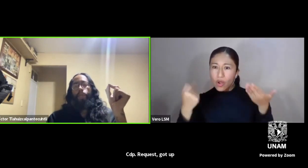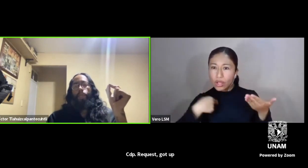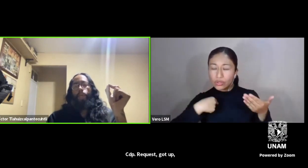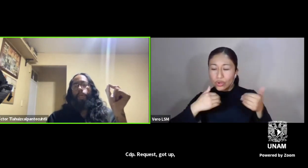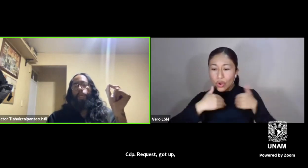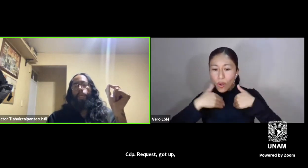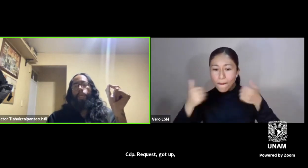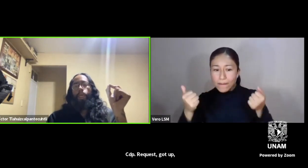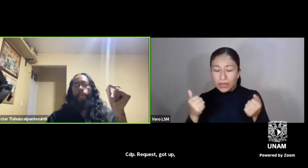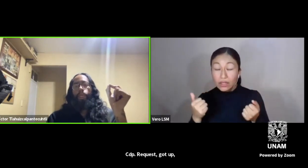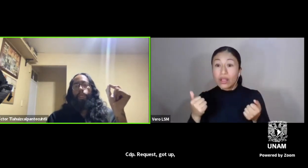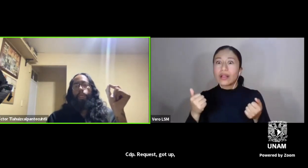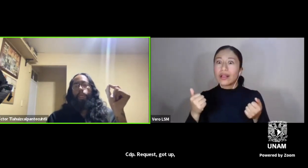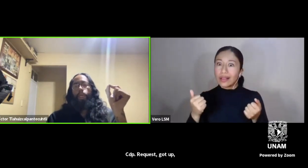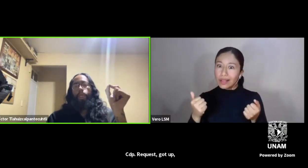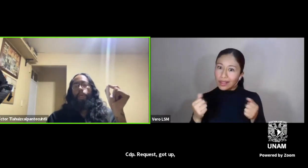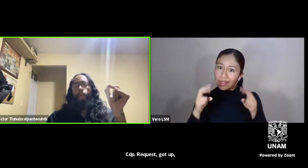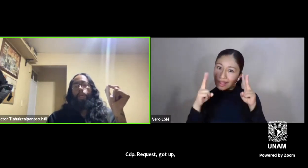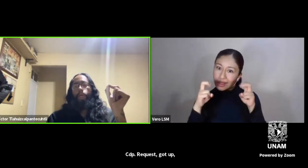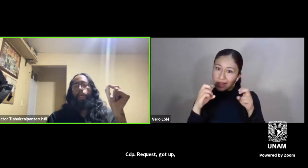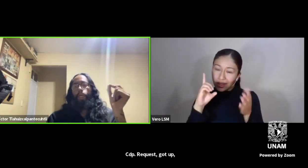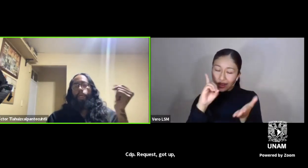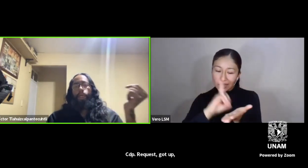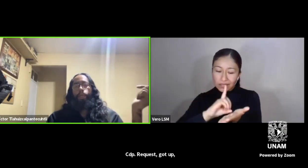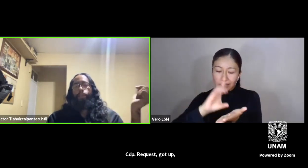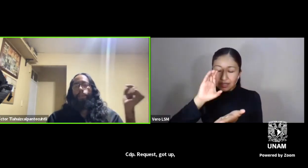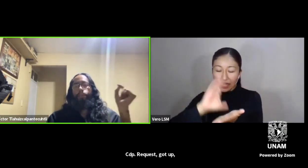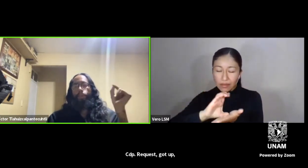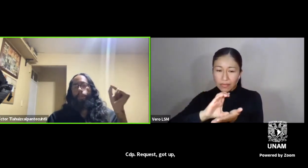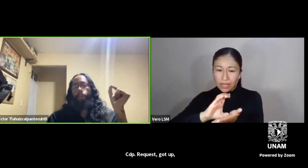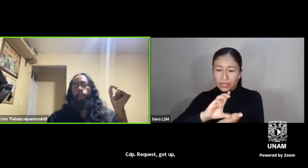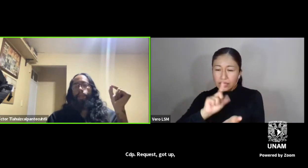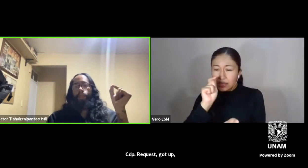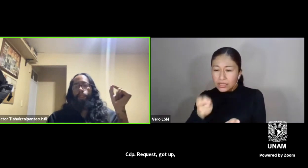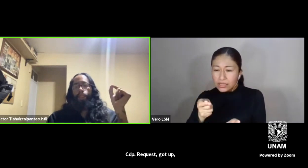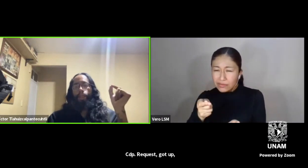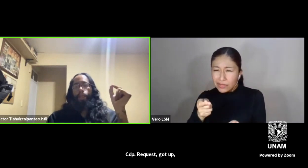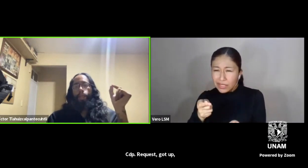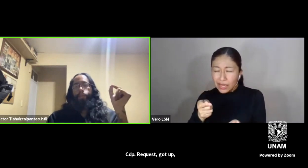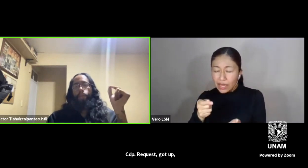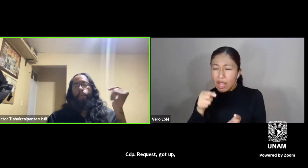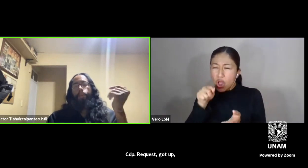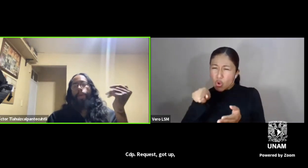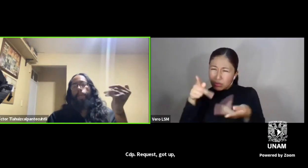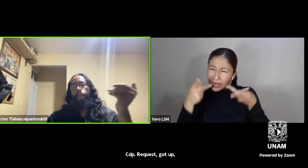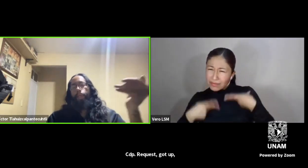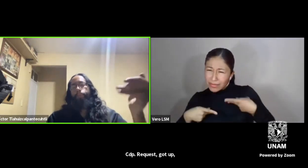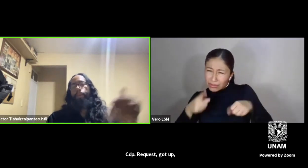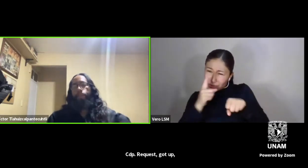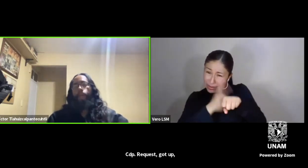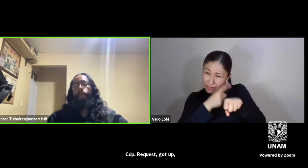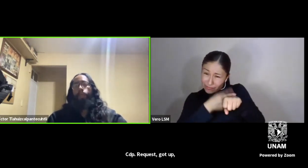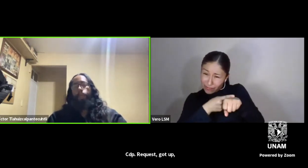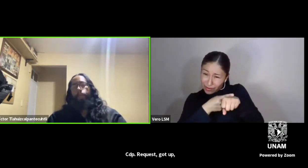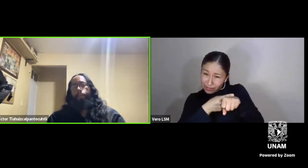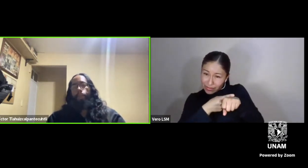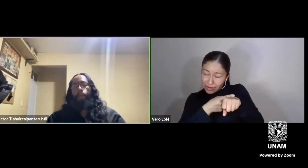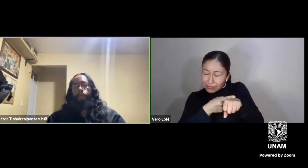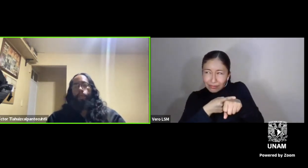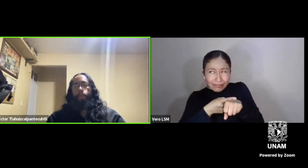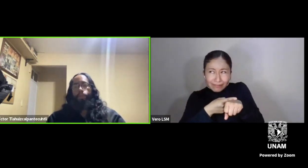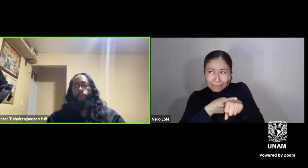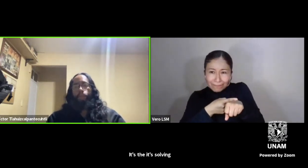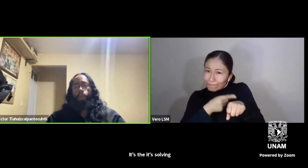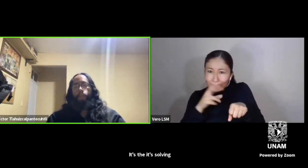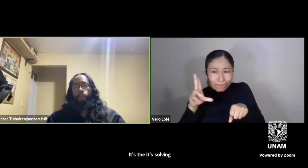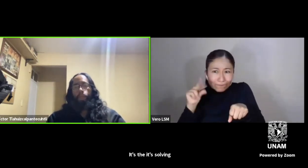con discapacidad es alguien casi casi enfermo, ¿no? pero ¿cómo accedemos a ese tipo